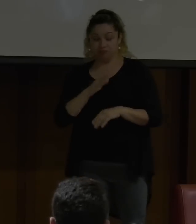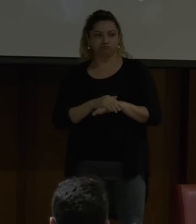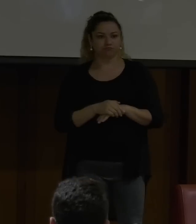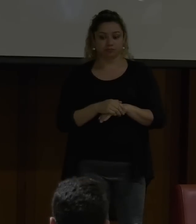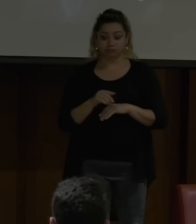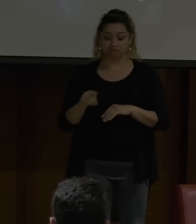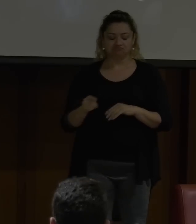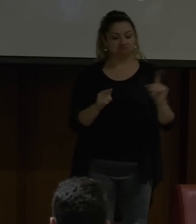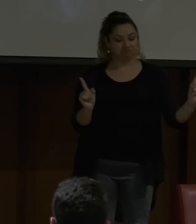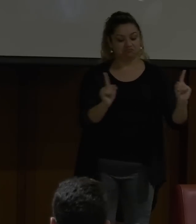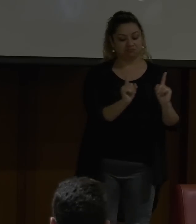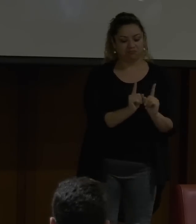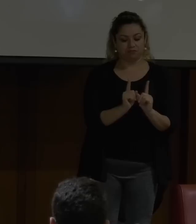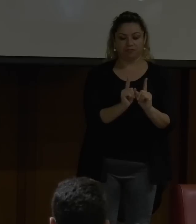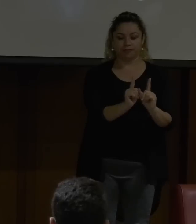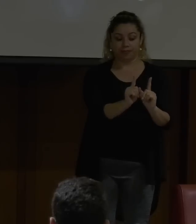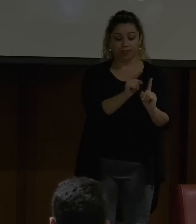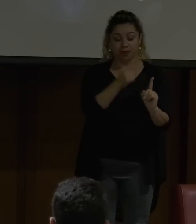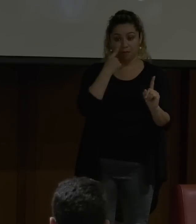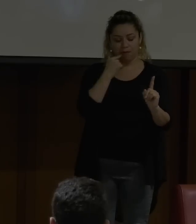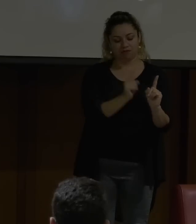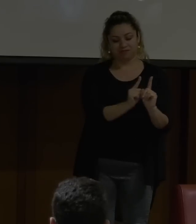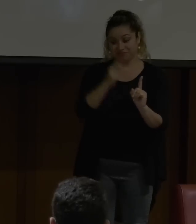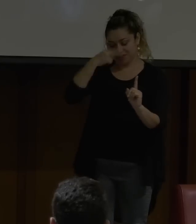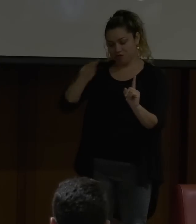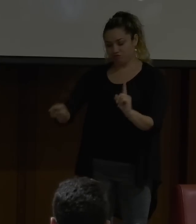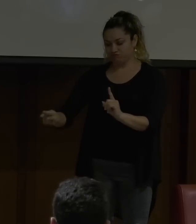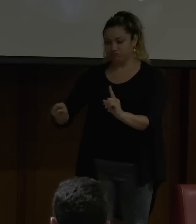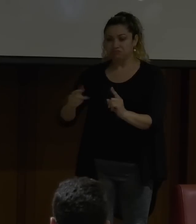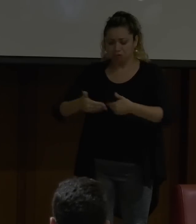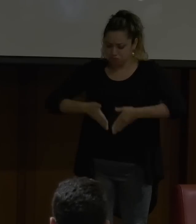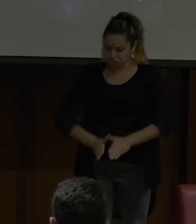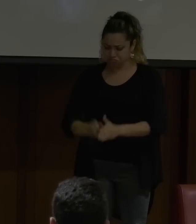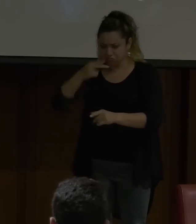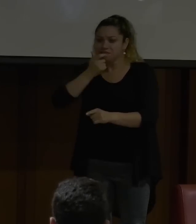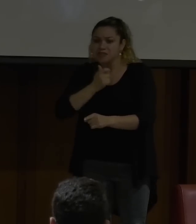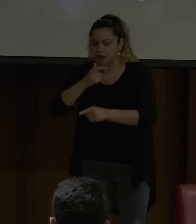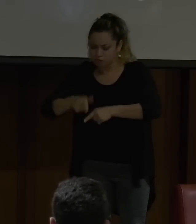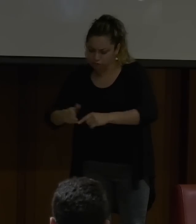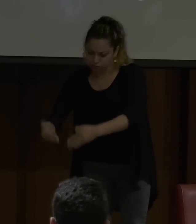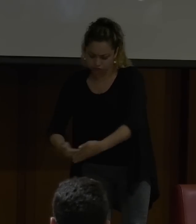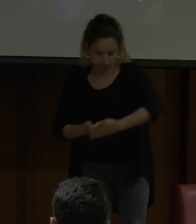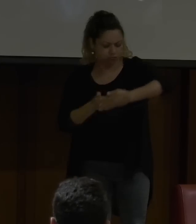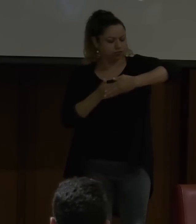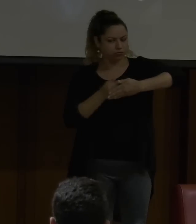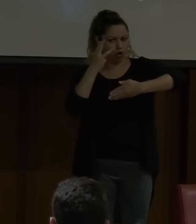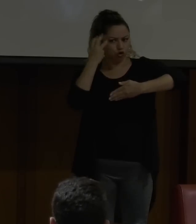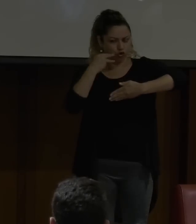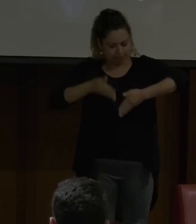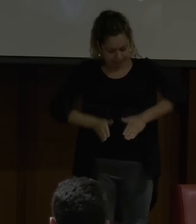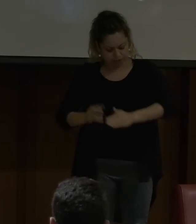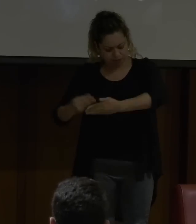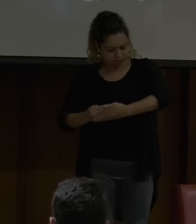Rafael Duarte sacó por primera vez a su hijo al sol. De repente notó algo en el rostro que lo llevó a ceñir el suyo. Los ojos